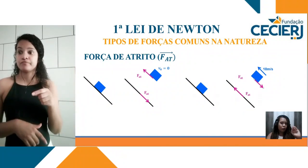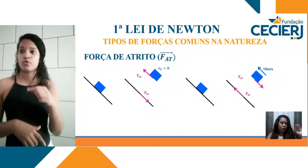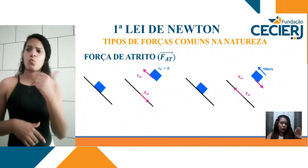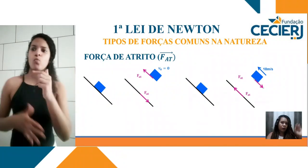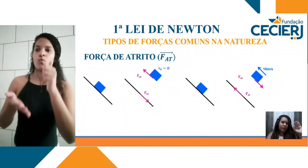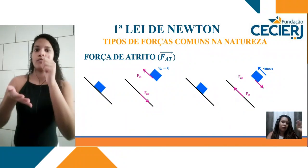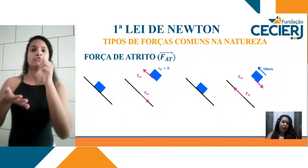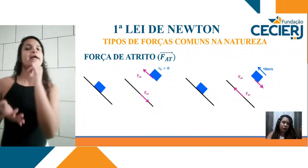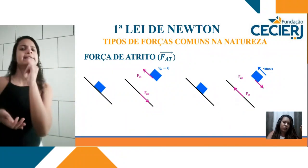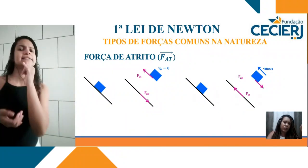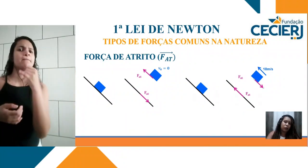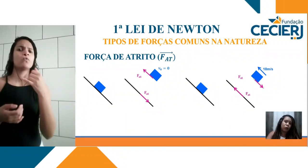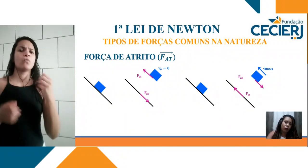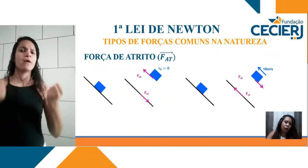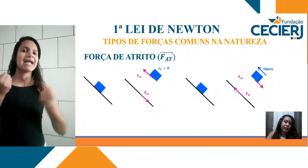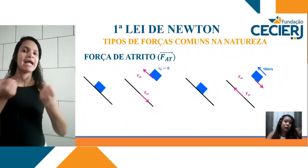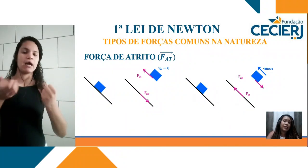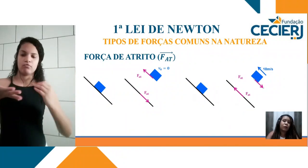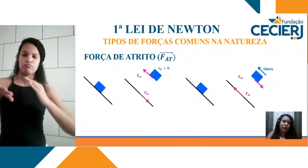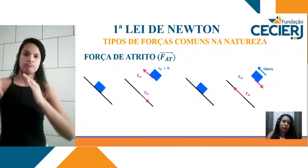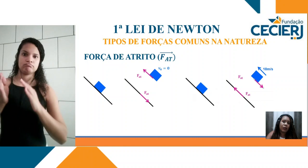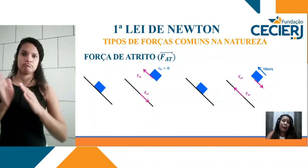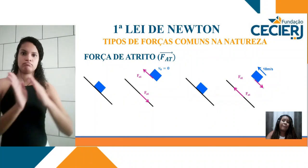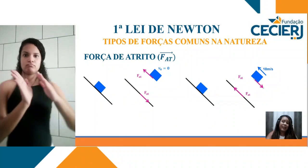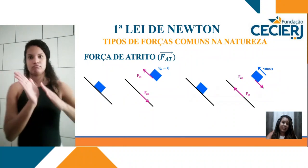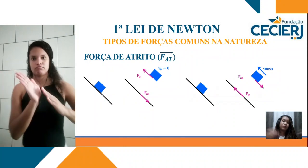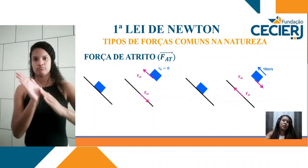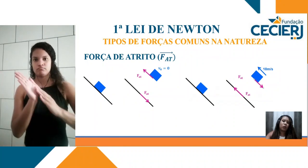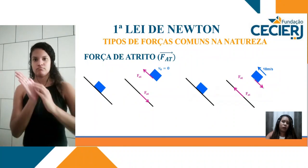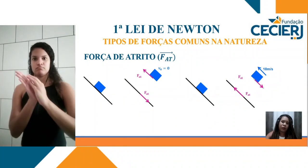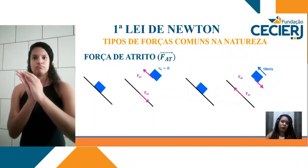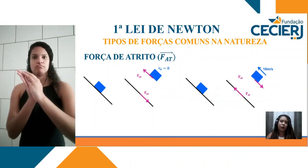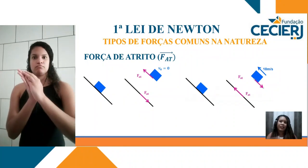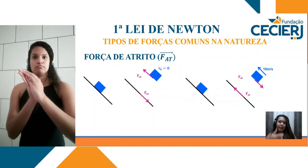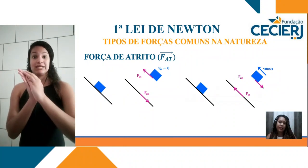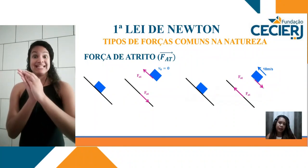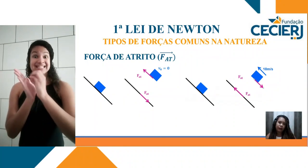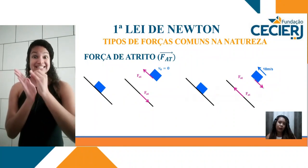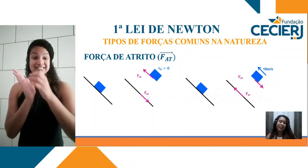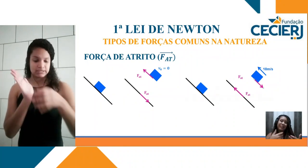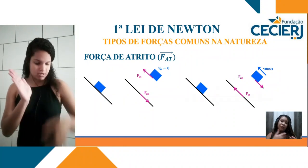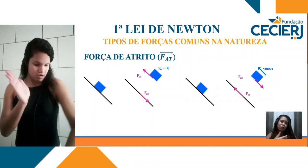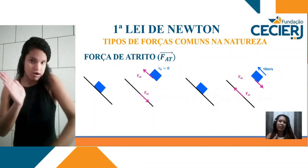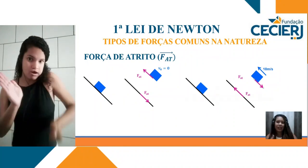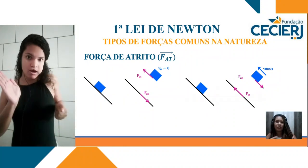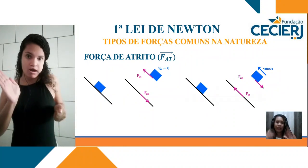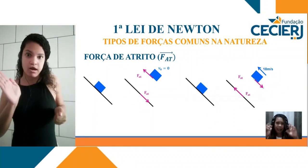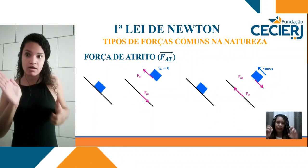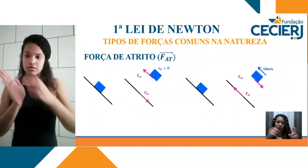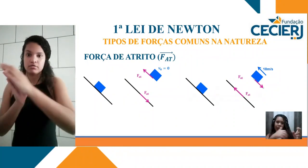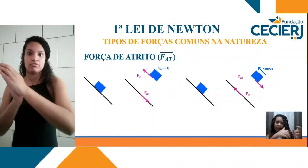parado no morro. Então, pensa num carro estacionado no morro. Ele não está se movendo, mas se você solta o freio de mão, ele desceria. Então, a